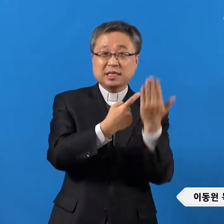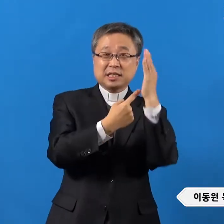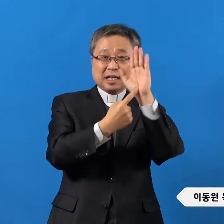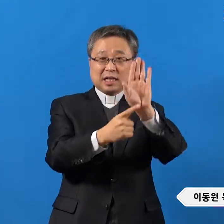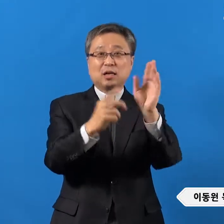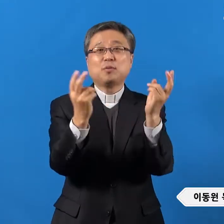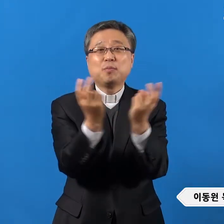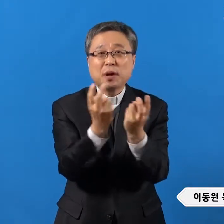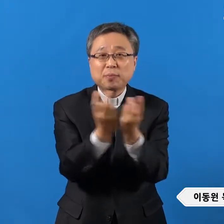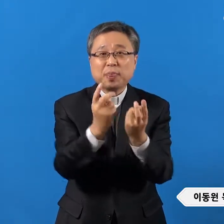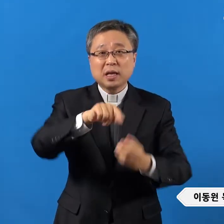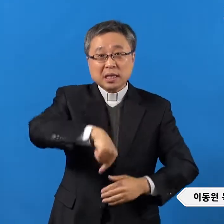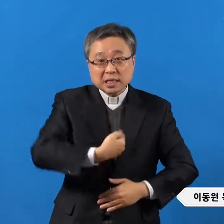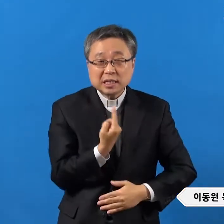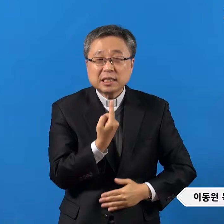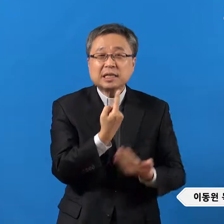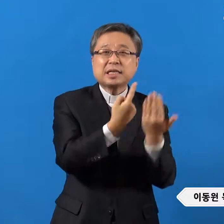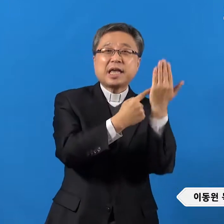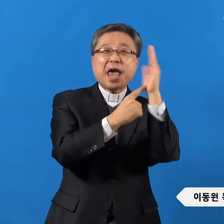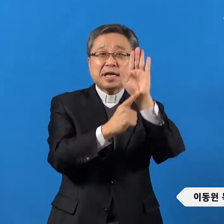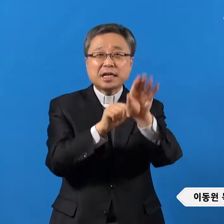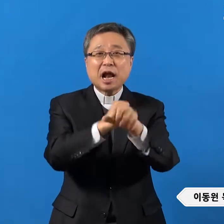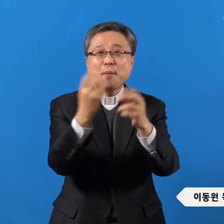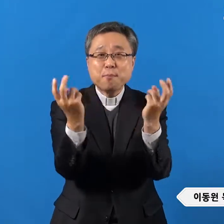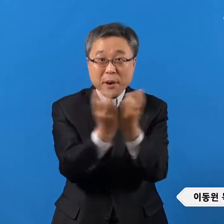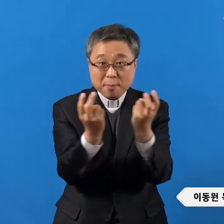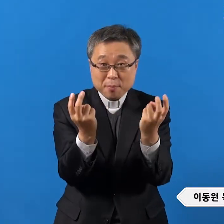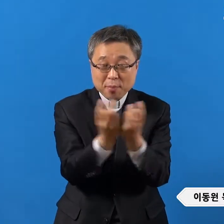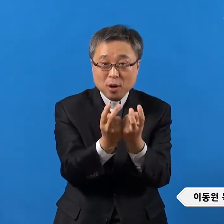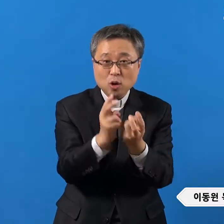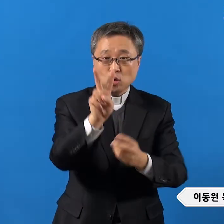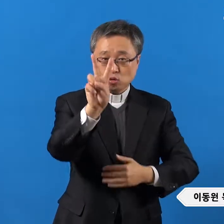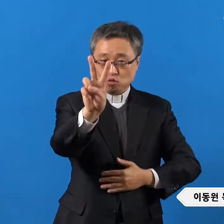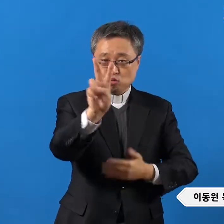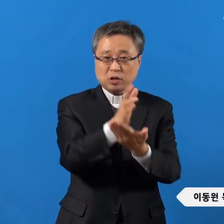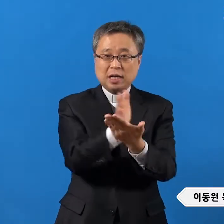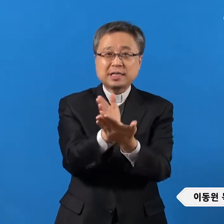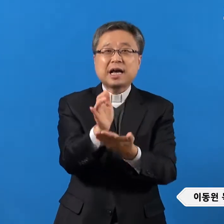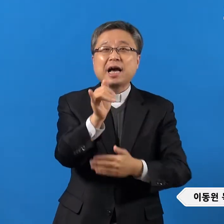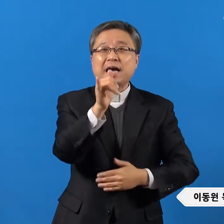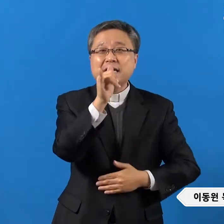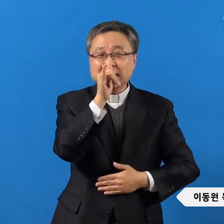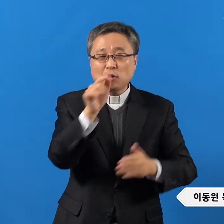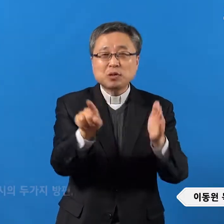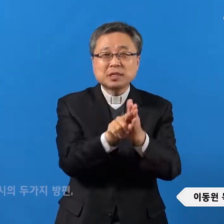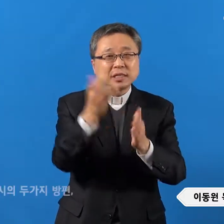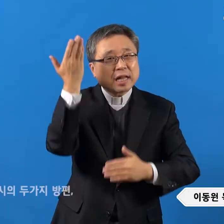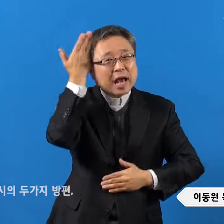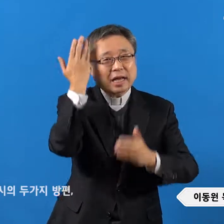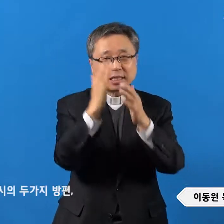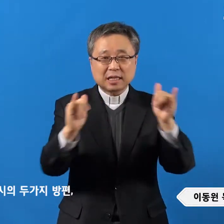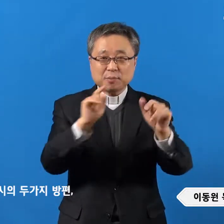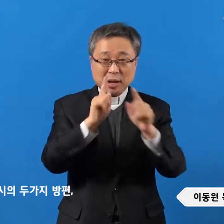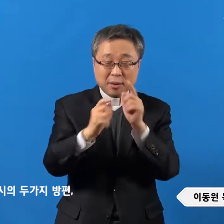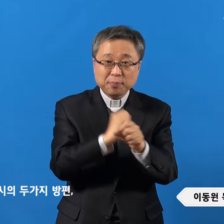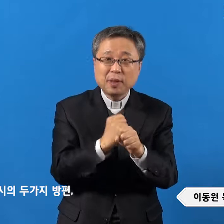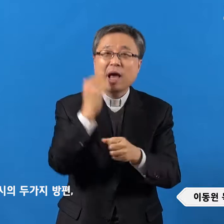방법, 스스로를 계시하는 방법에는 두 가지가 있다. 이렇게 신학자들은 말합니다. 하나님의